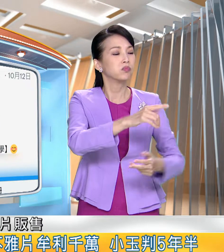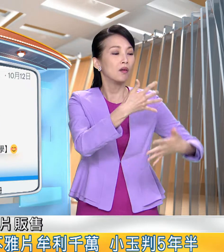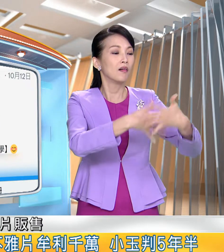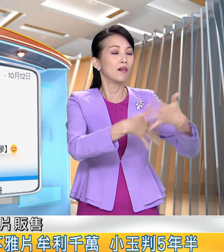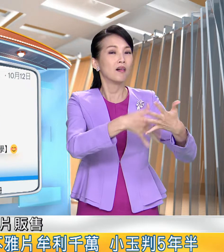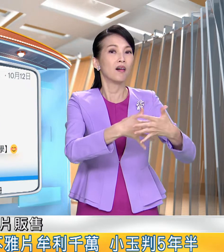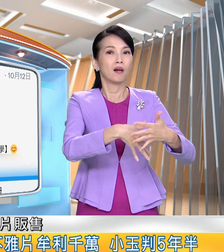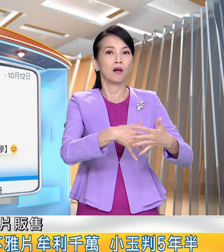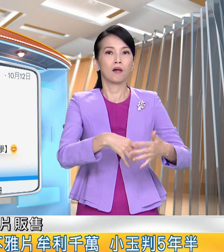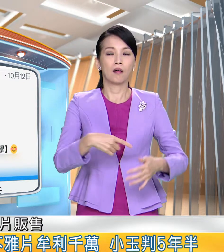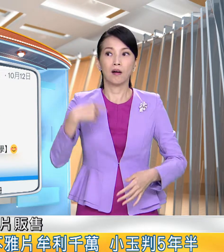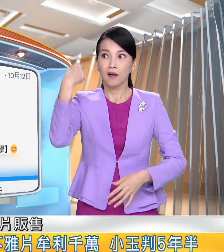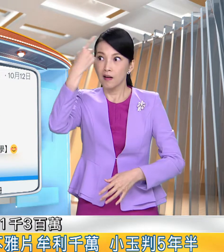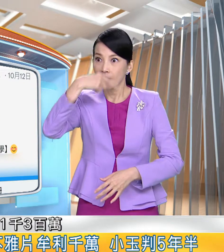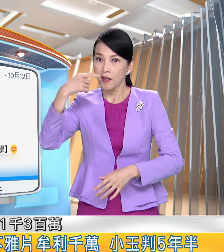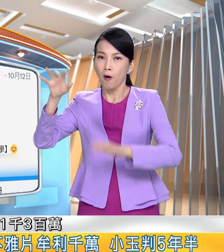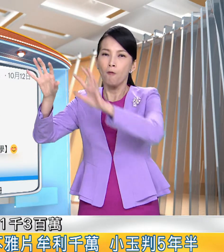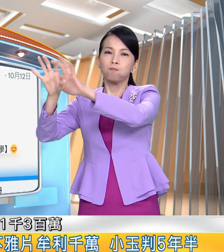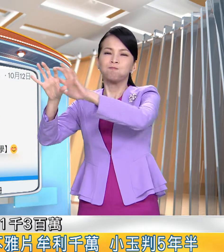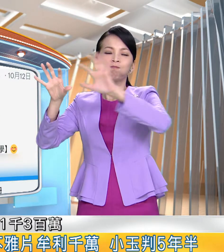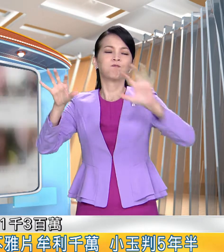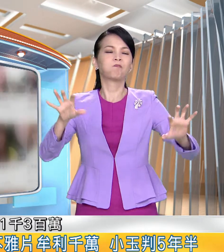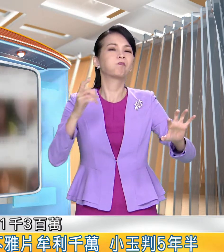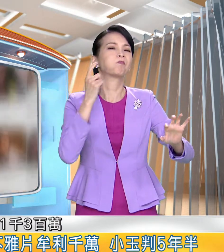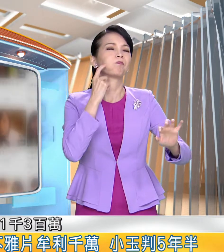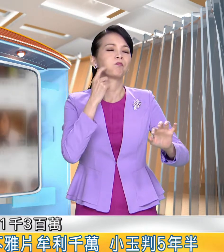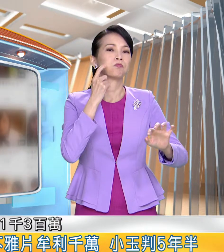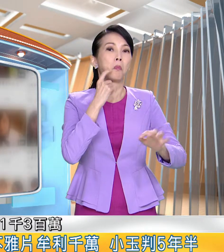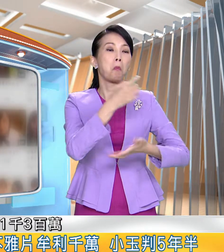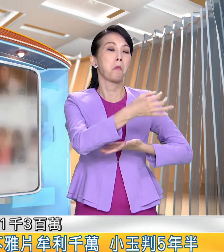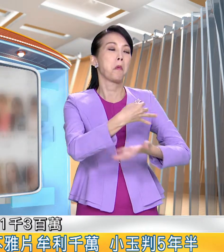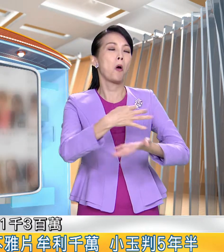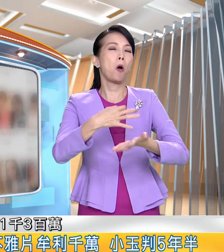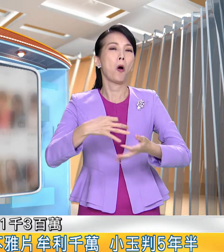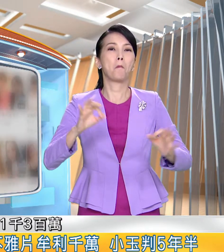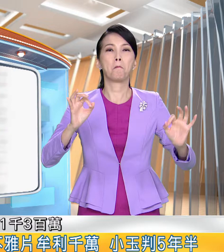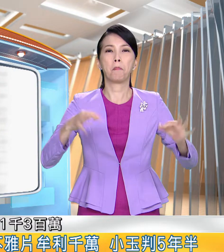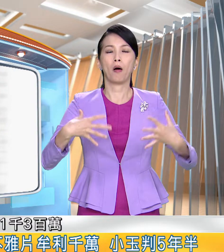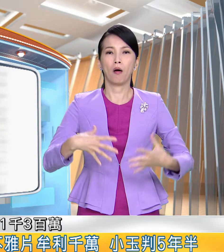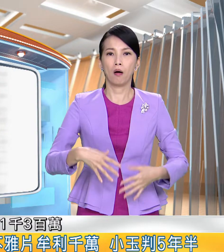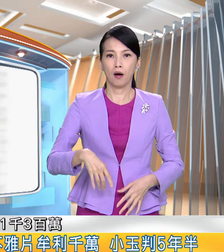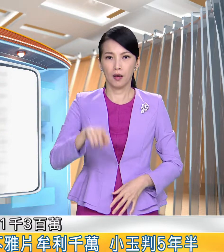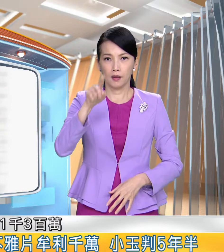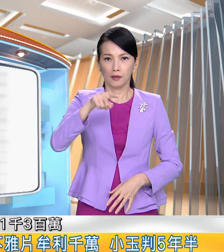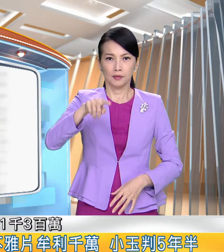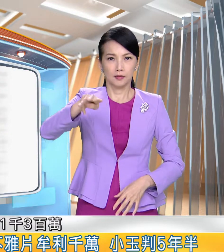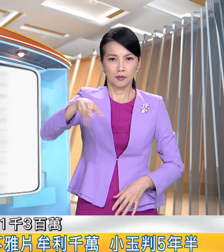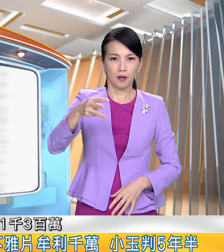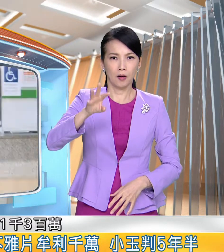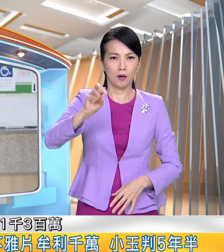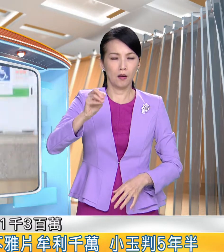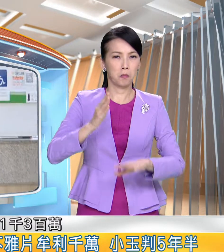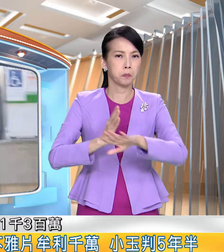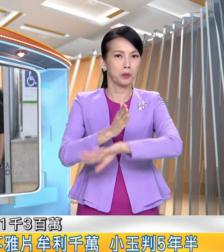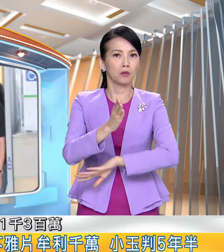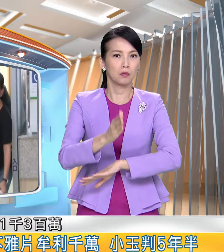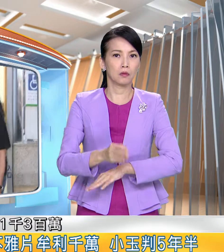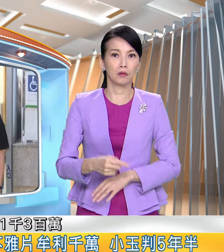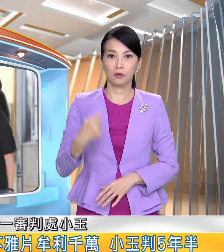售，而不法所得超过了1300万元。昨天，